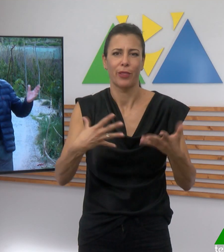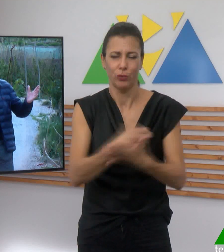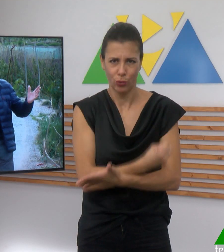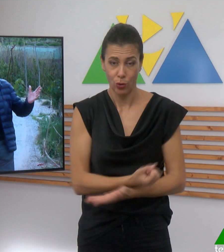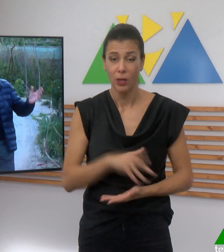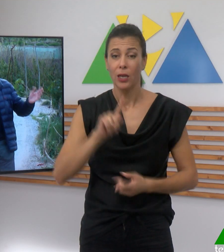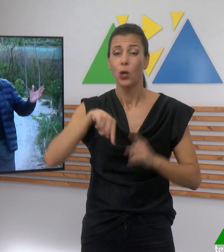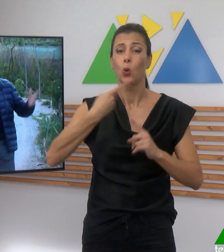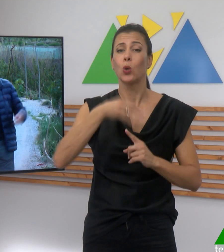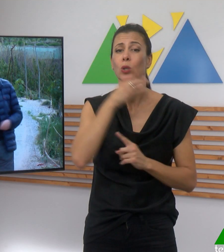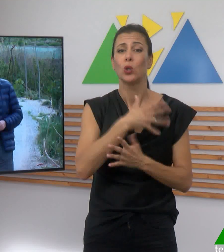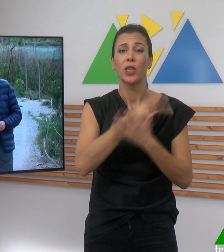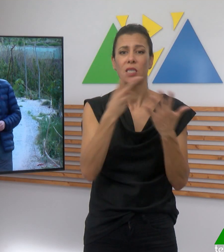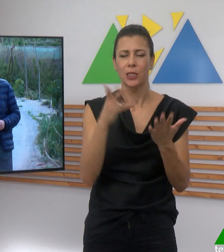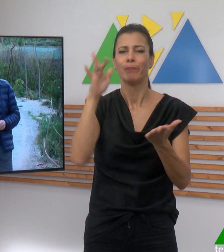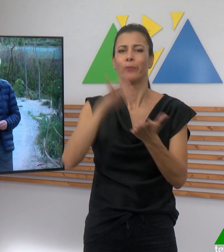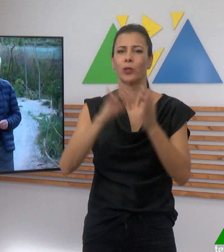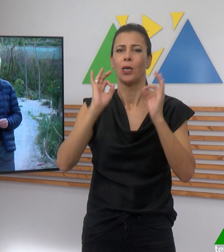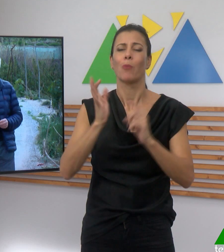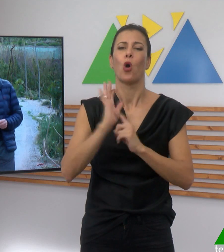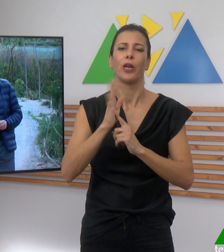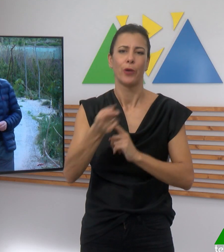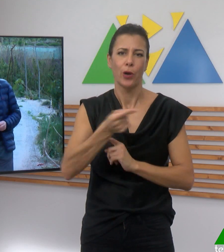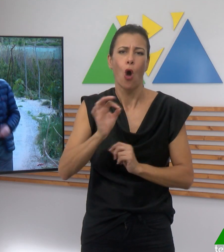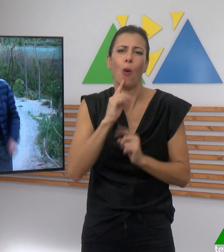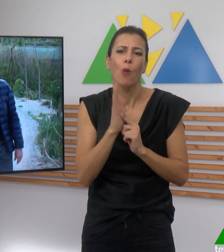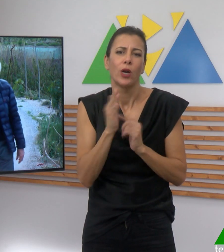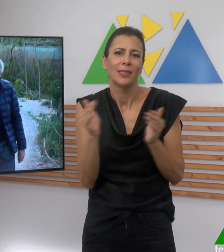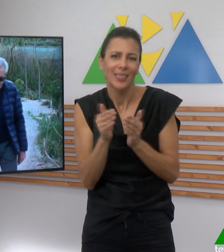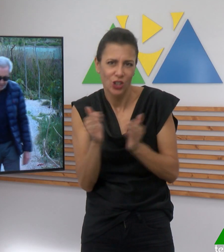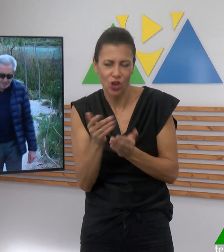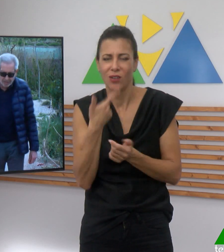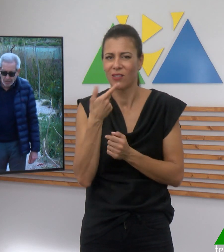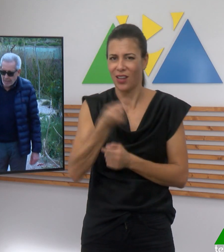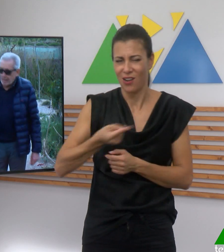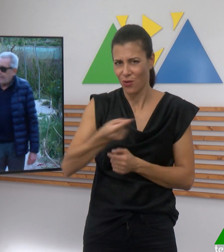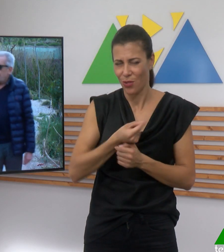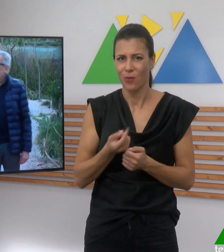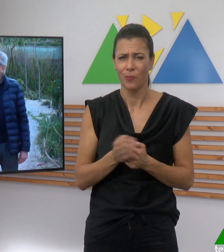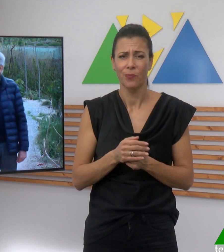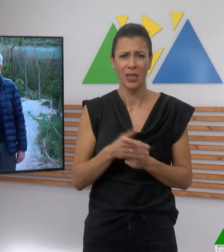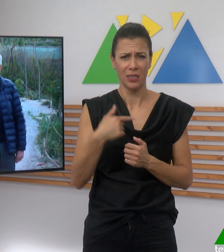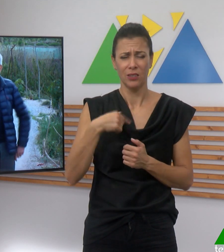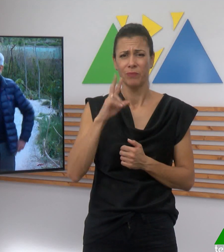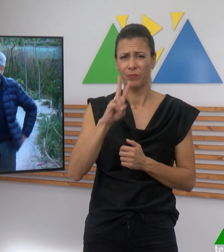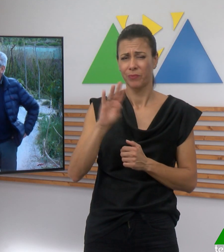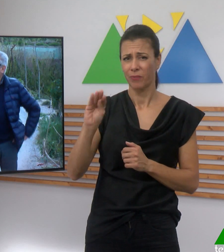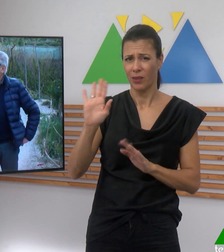1 Molino del arroz o molinillo del arroz se le decía el pago del molinillo del arroz estamos paseando por aquí y estamos hablando muy poco de la